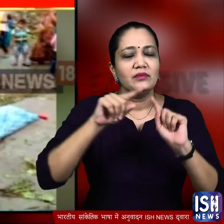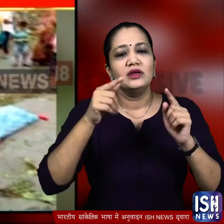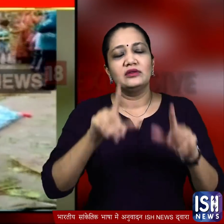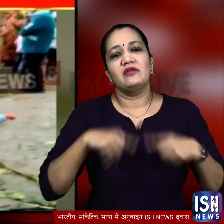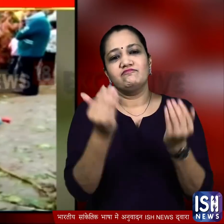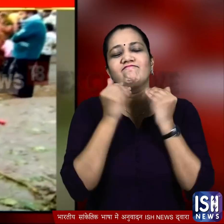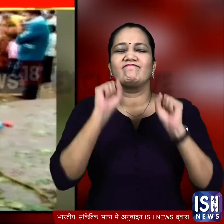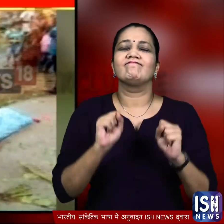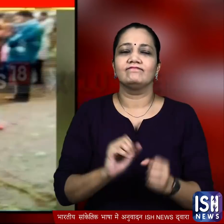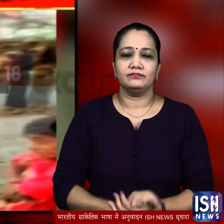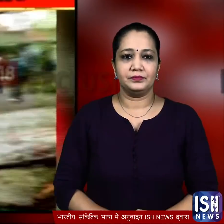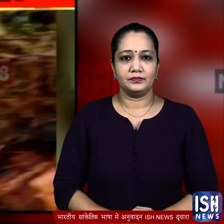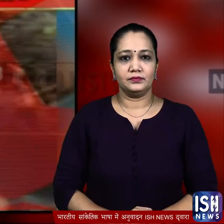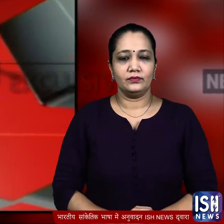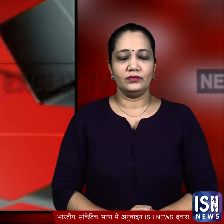लेकिन उनको बचाया नहीं जा सका।